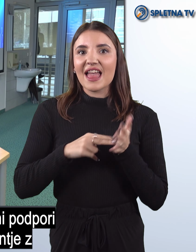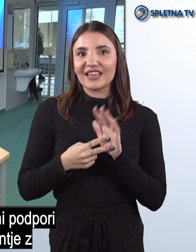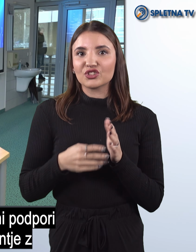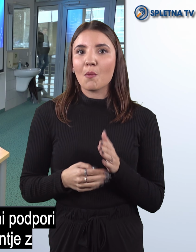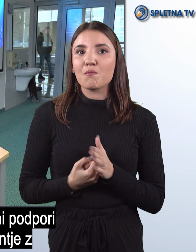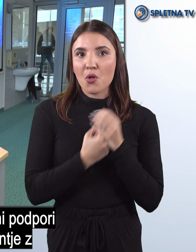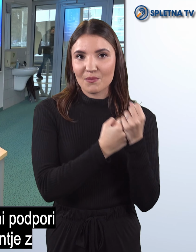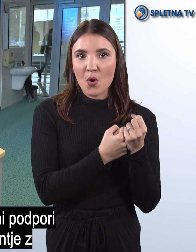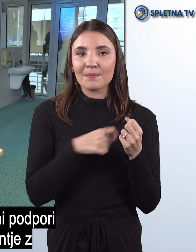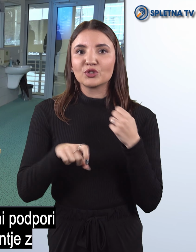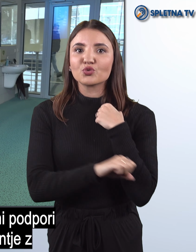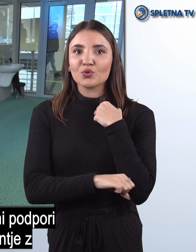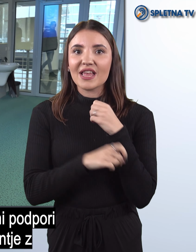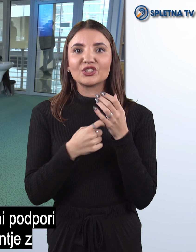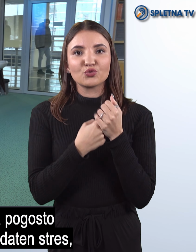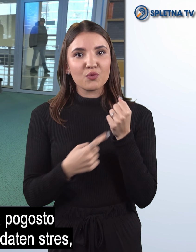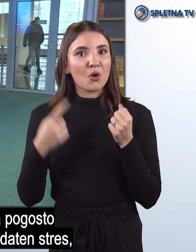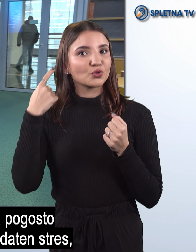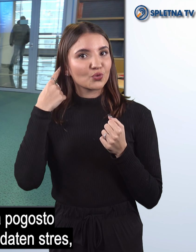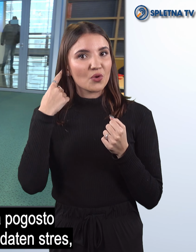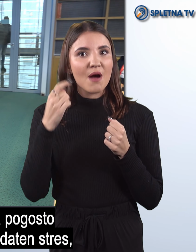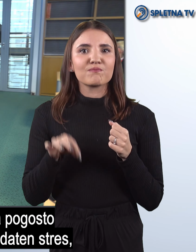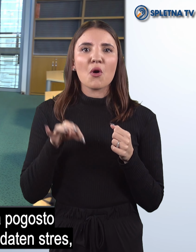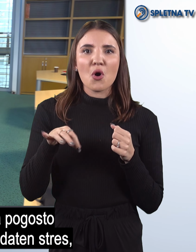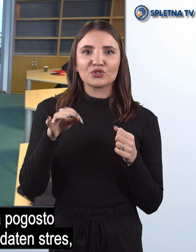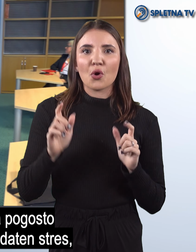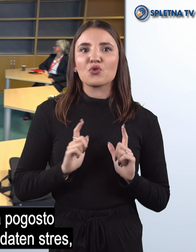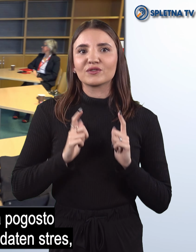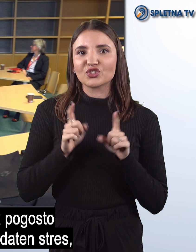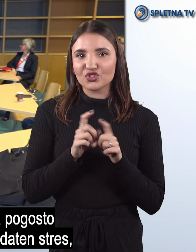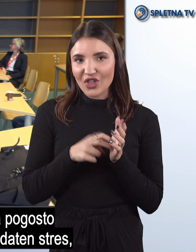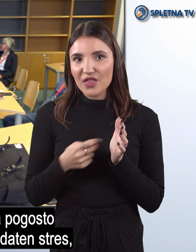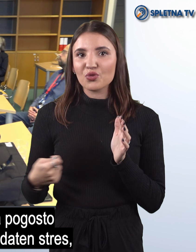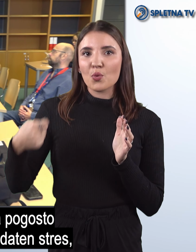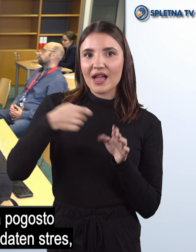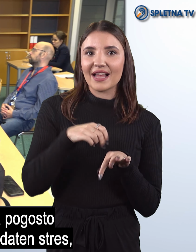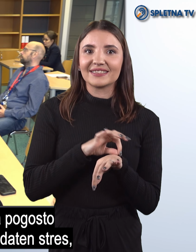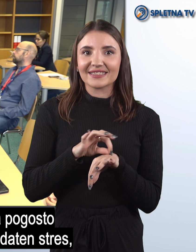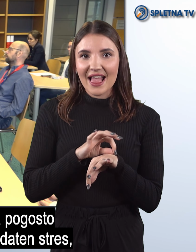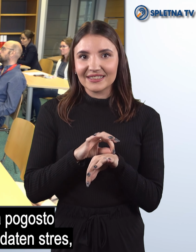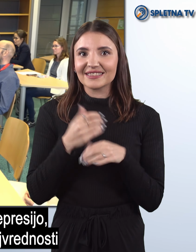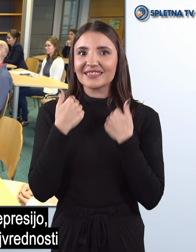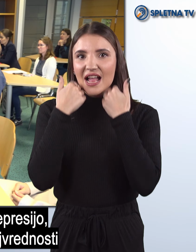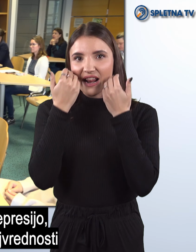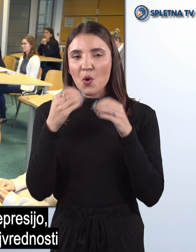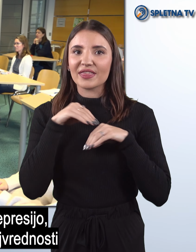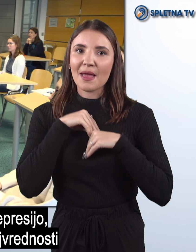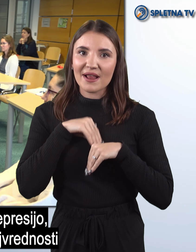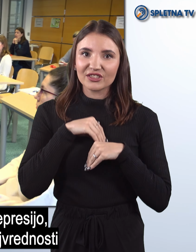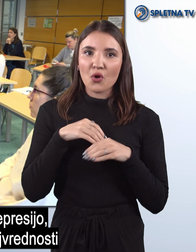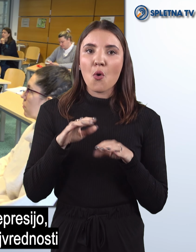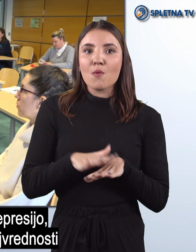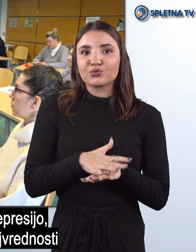podpori pa študentje z izgubo sluha pogosto doživljajo še dodaten stres, zadrego, depresijo, občutek